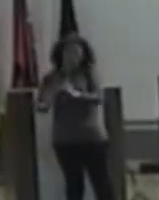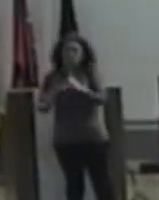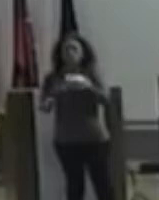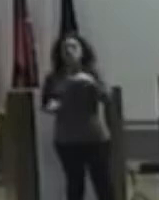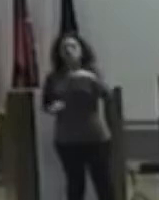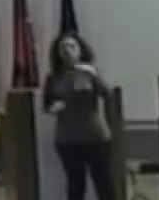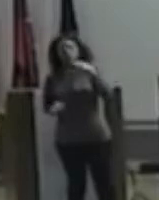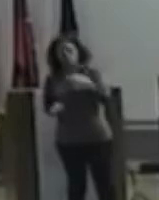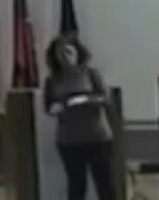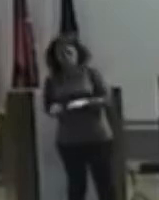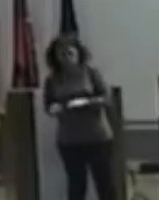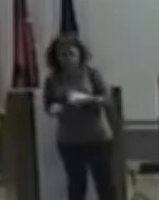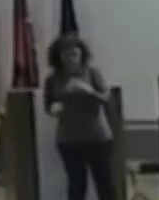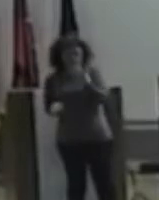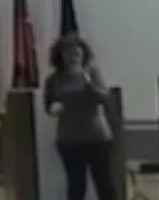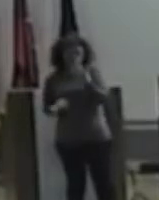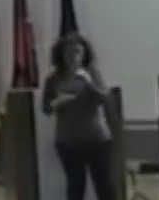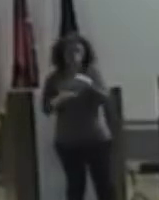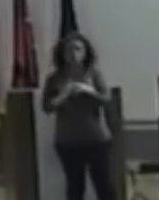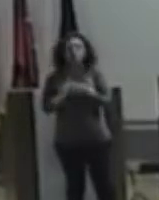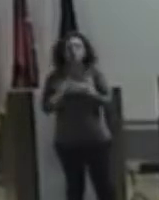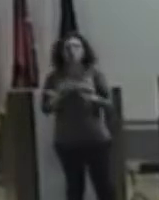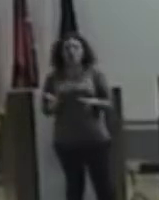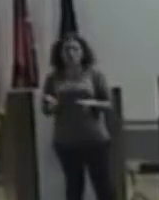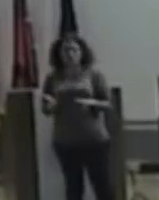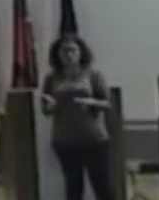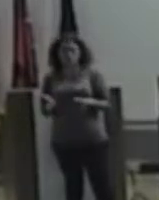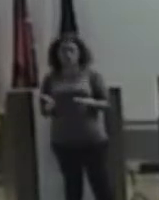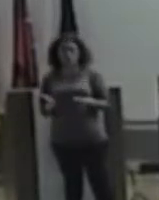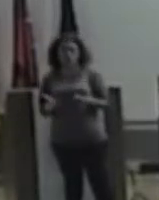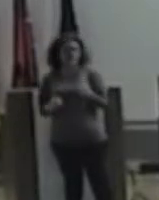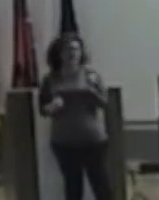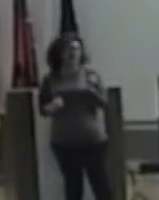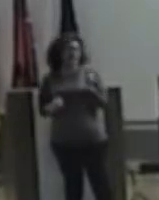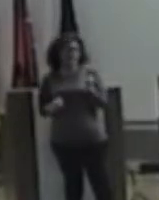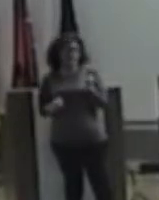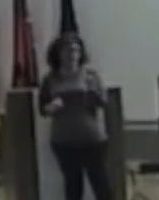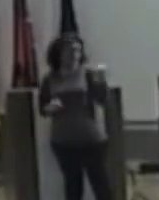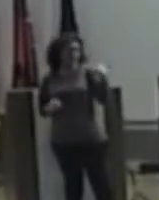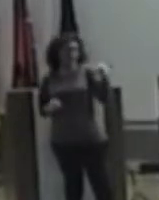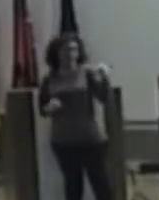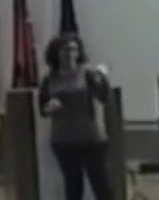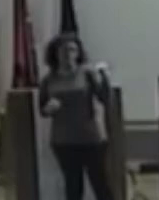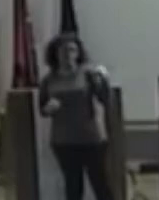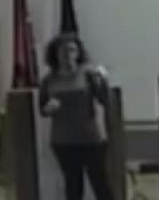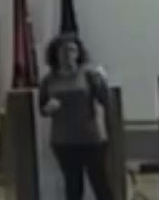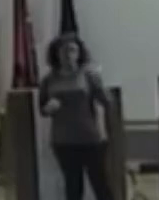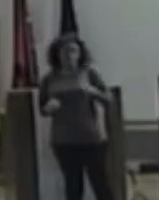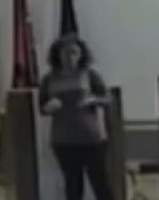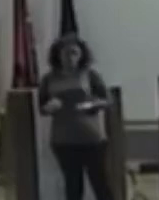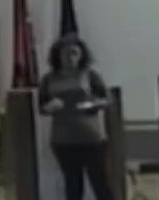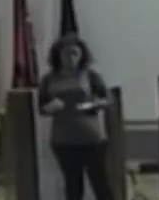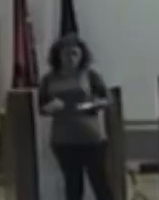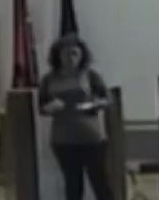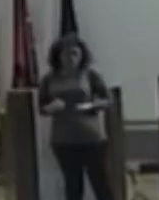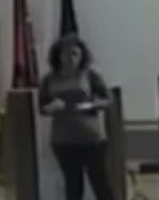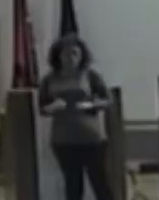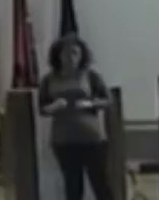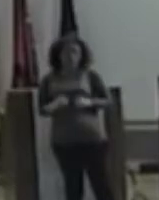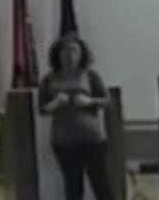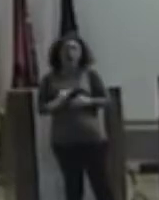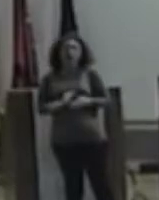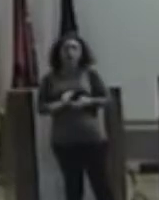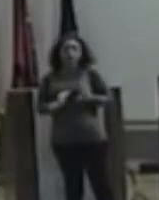Podemos solucionarlo de una forma pues, clásica, como se hacía a lo mejor antes, poniendo una dosis de insulina